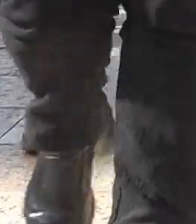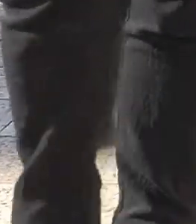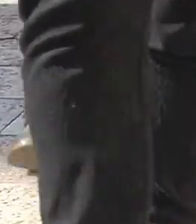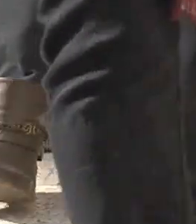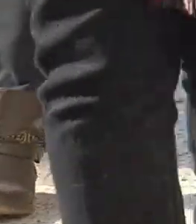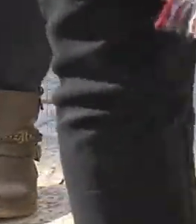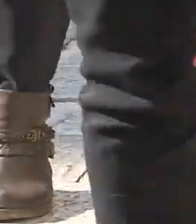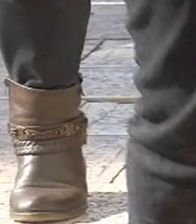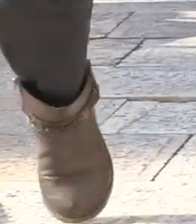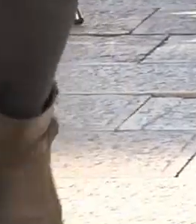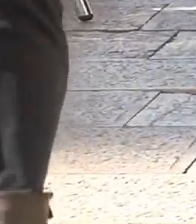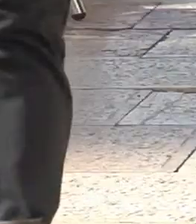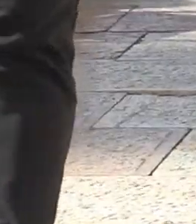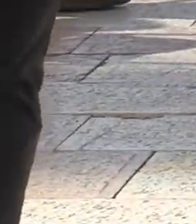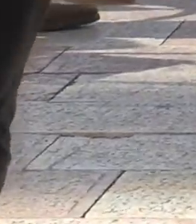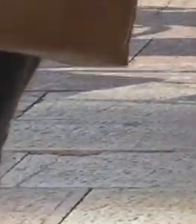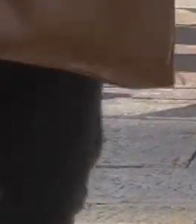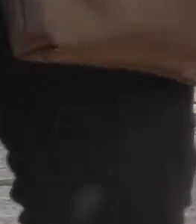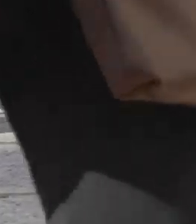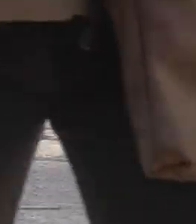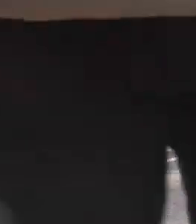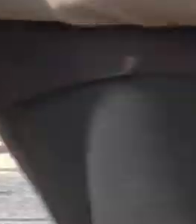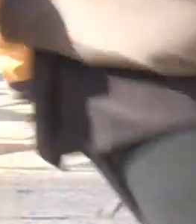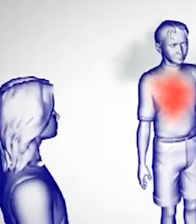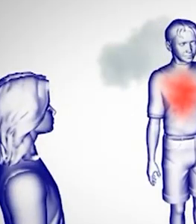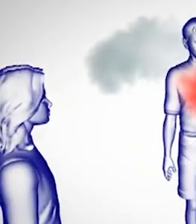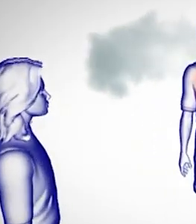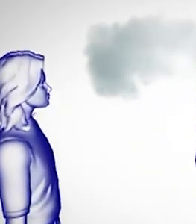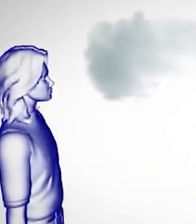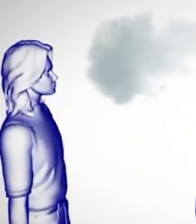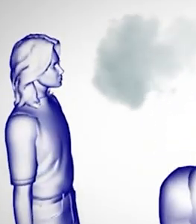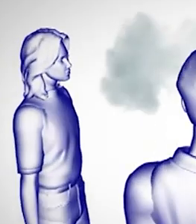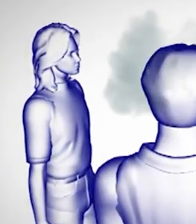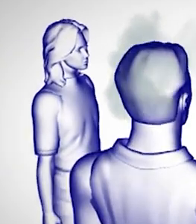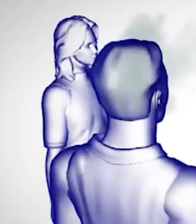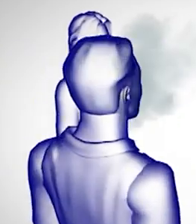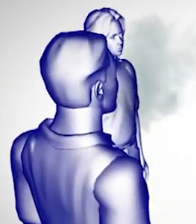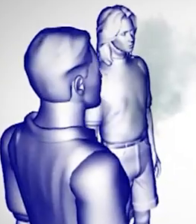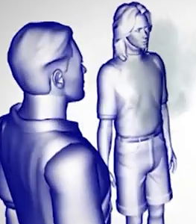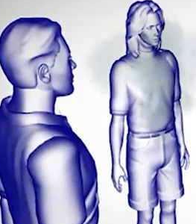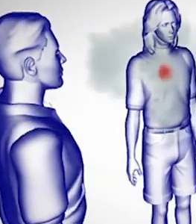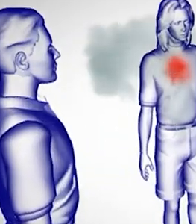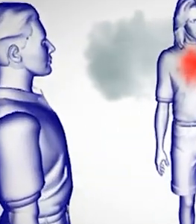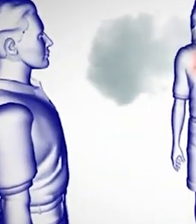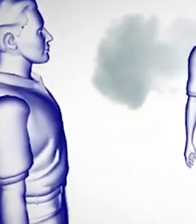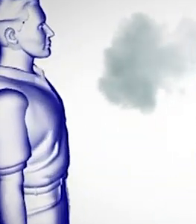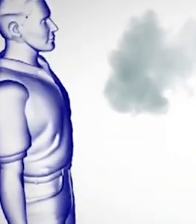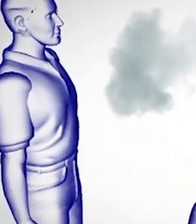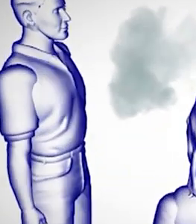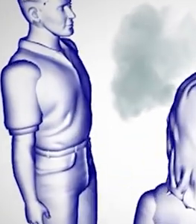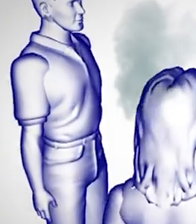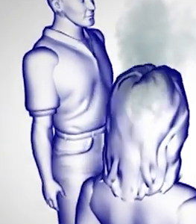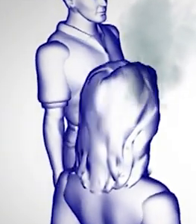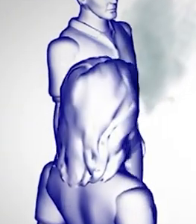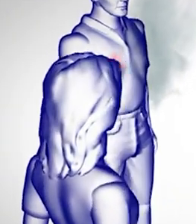quindi decisive per il superamento dell'emergenza anche perché a gennaio c'è il rischio che covip si sovrapponga come diffusione all'influenza